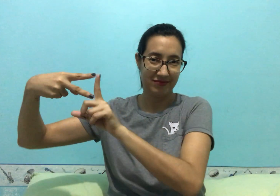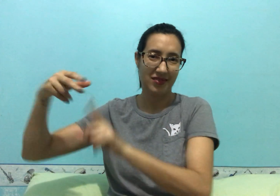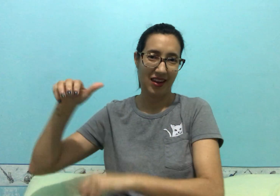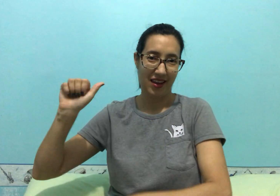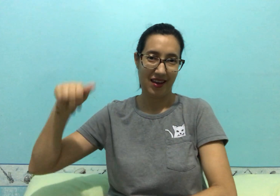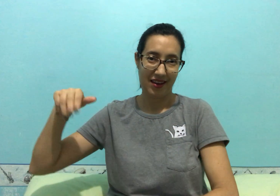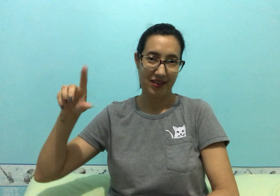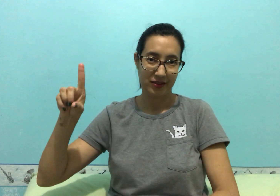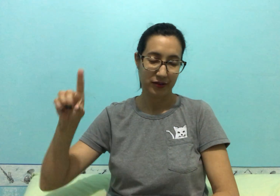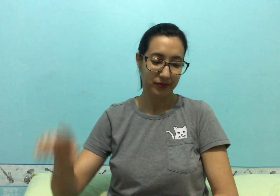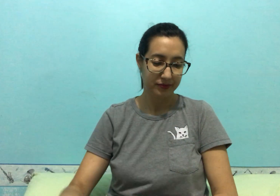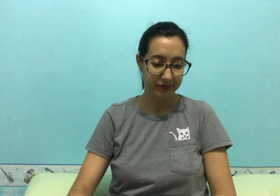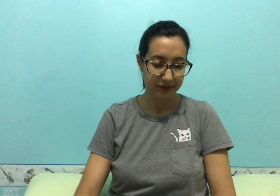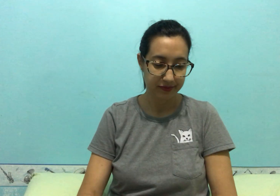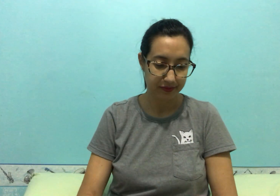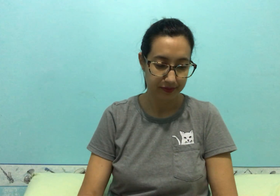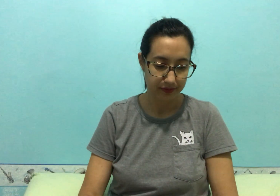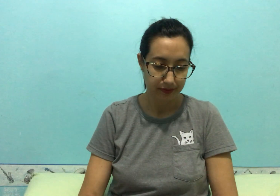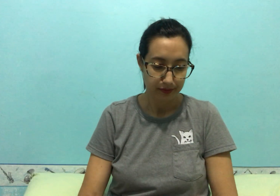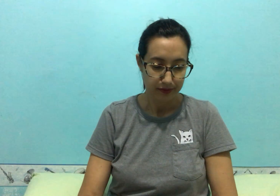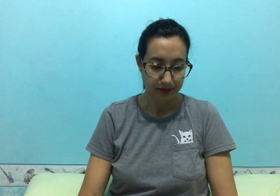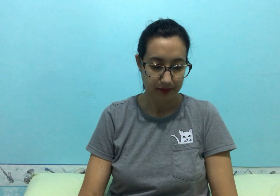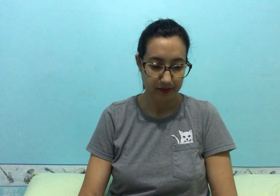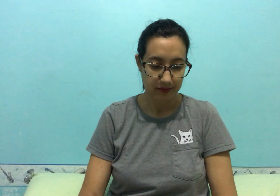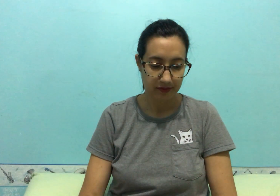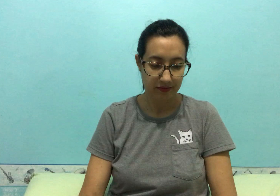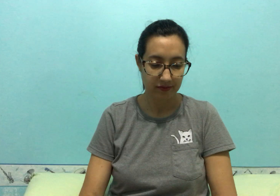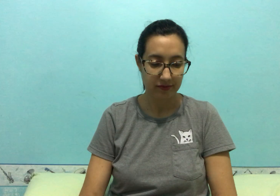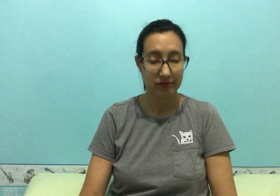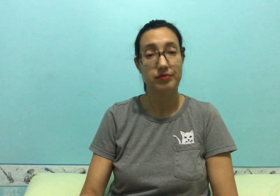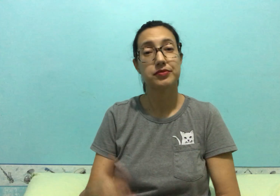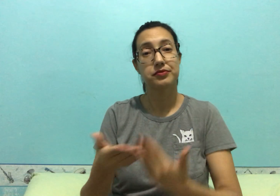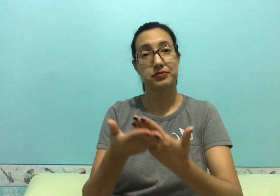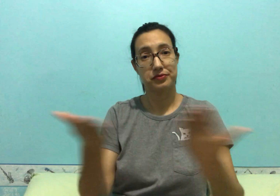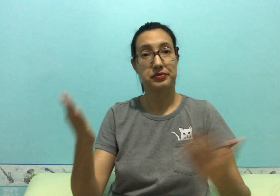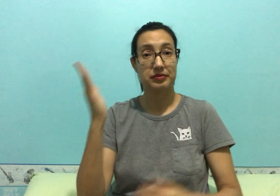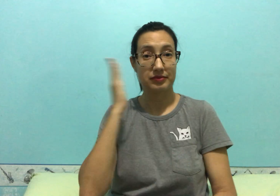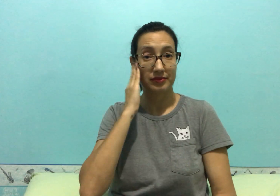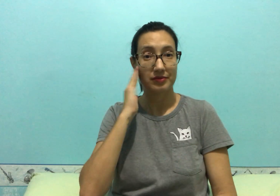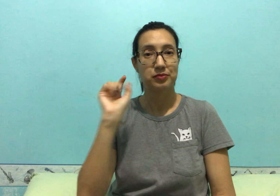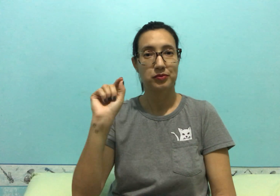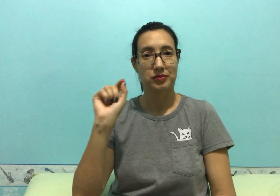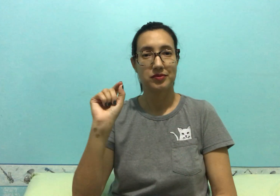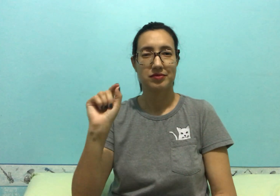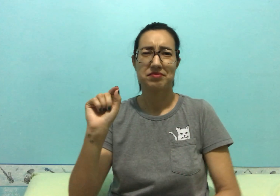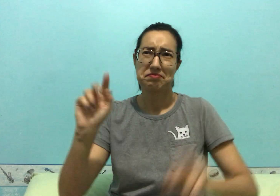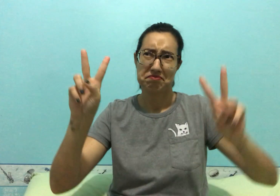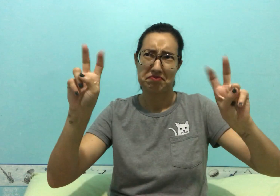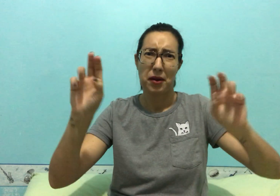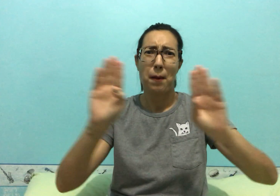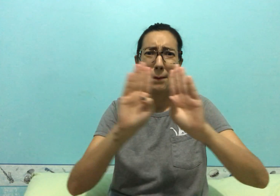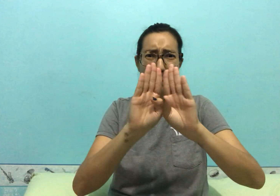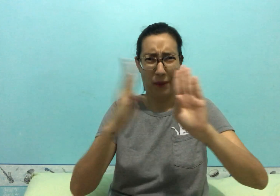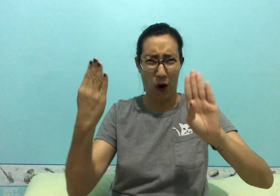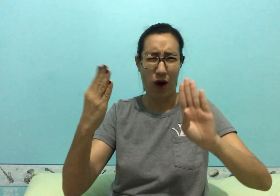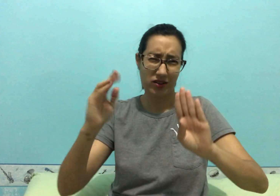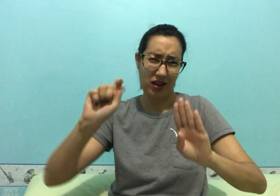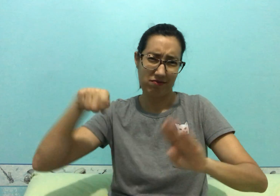Tem algumas situações, né, configurações de porta, que elas acontecem assim muito corriqueiramente. E apesar de não serem portas